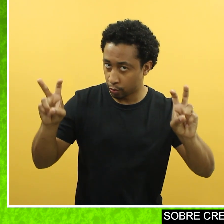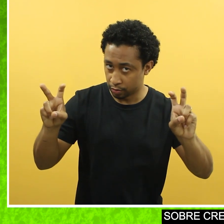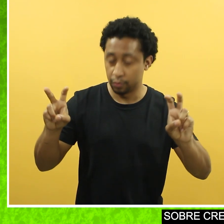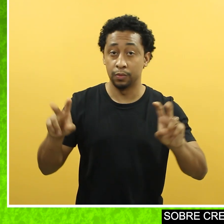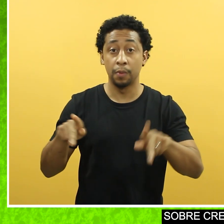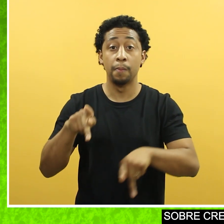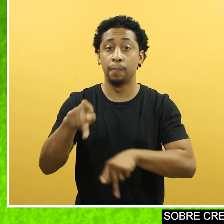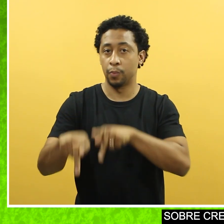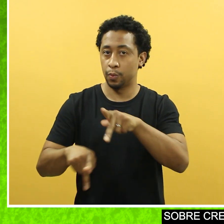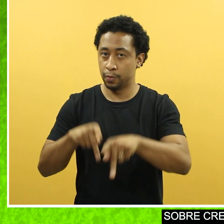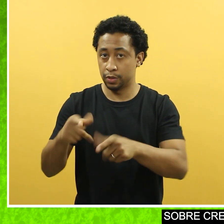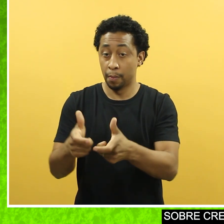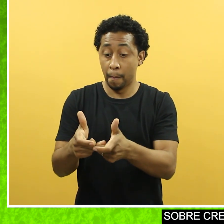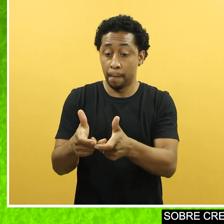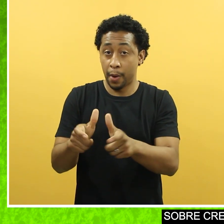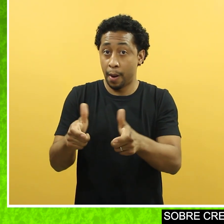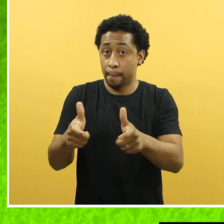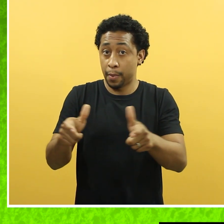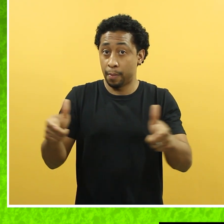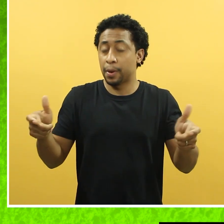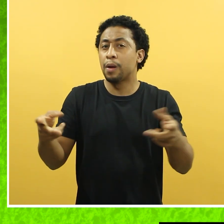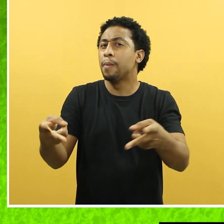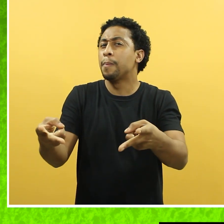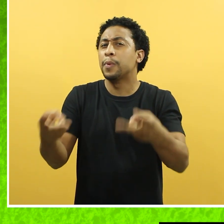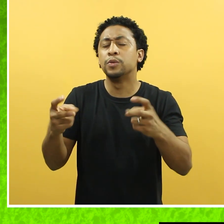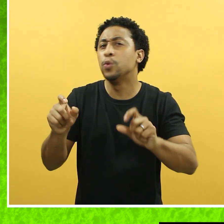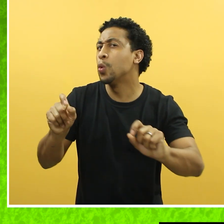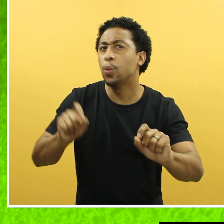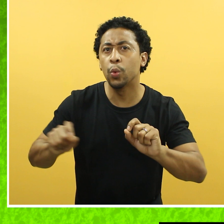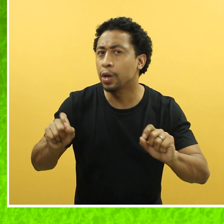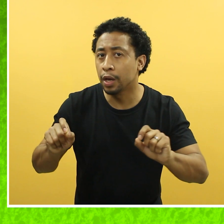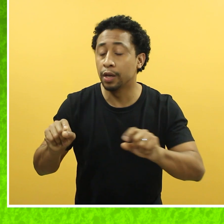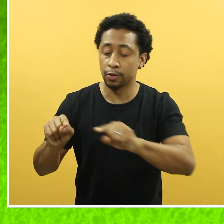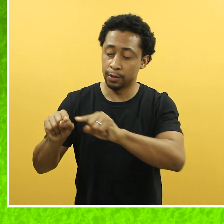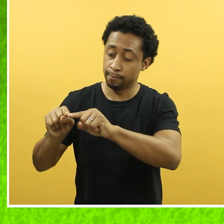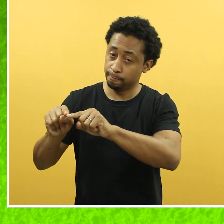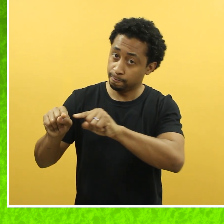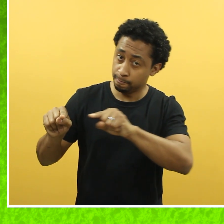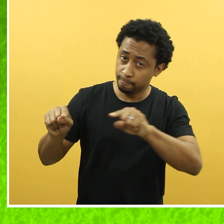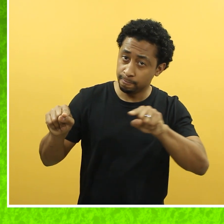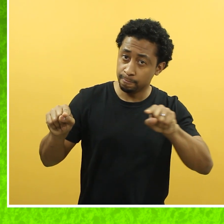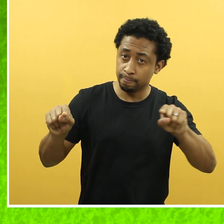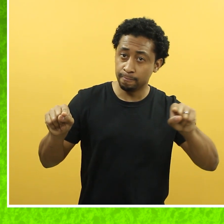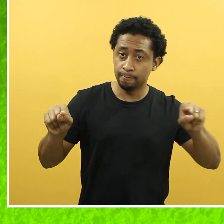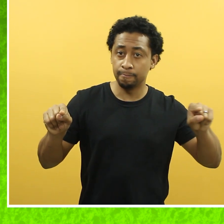Sobre crescimento populacional, percebemos que,